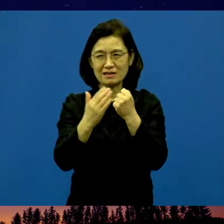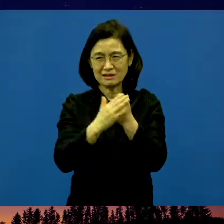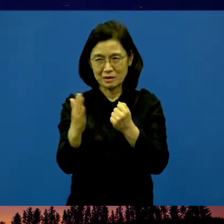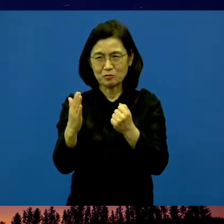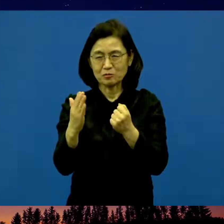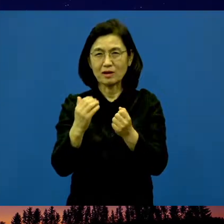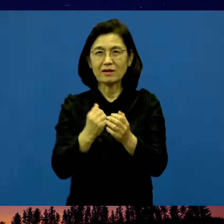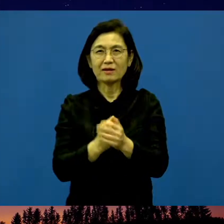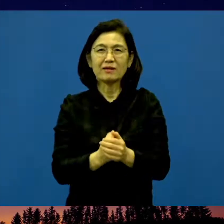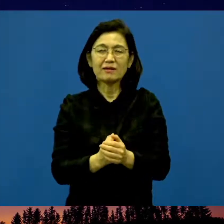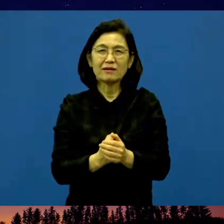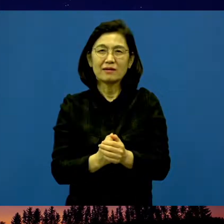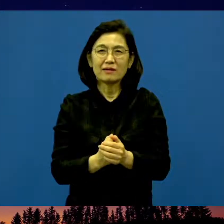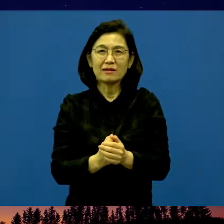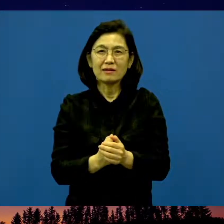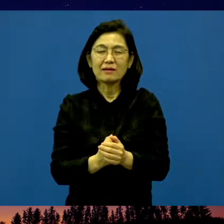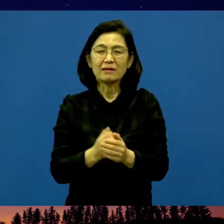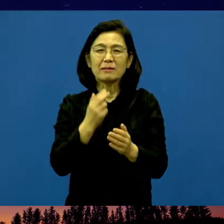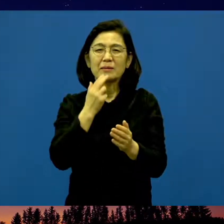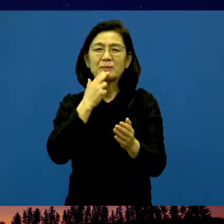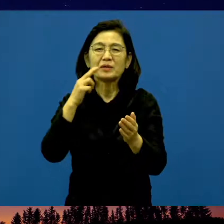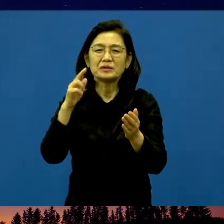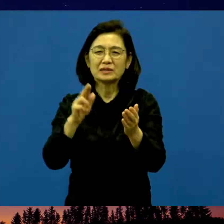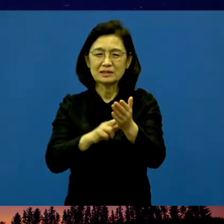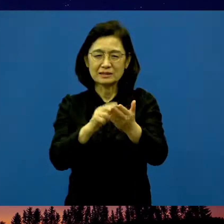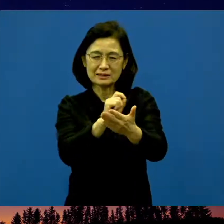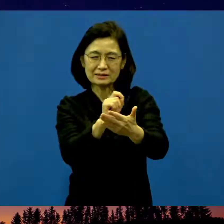기록한 서신입니다.